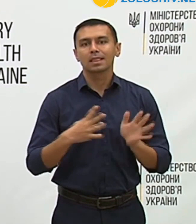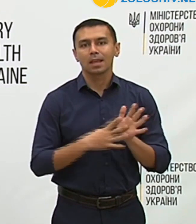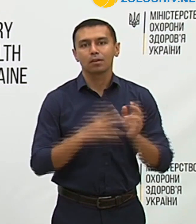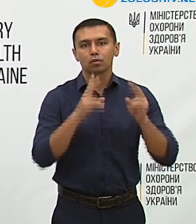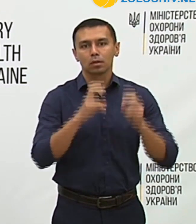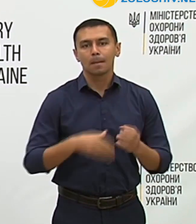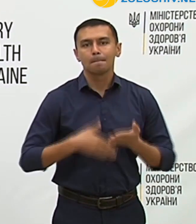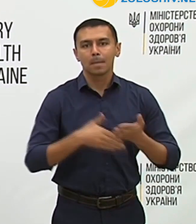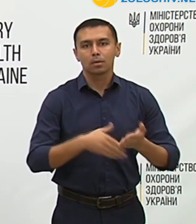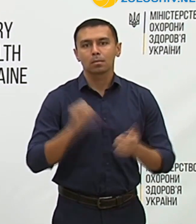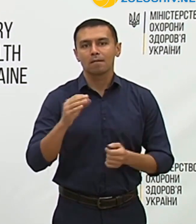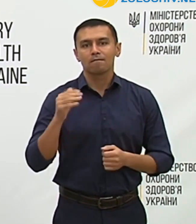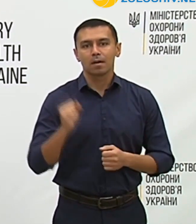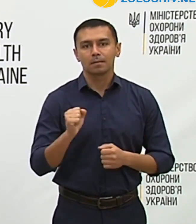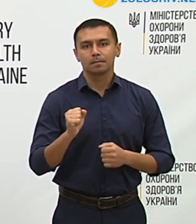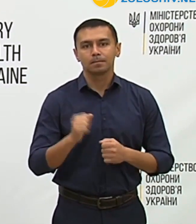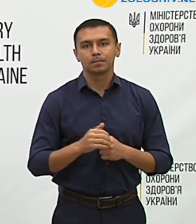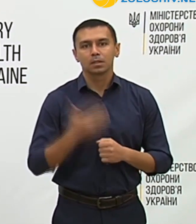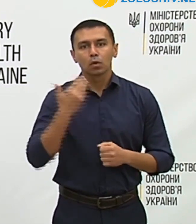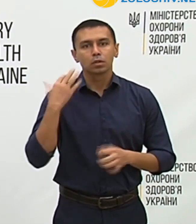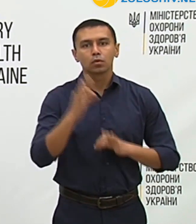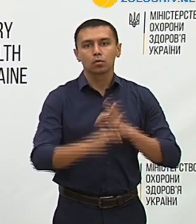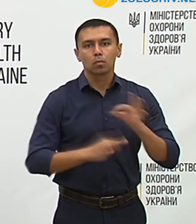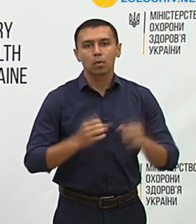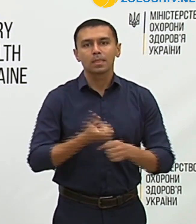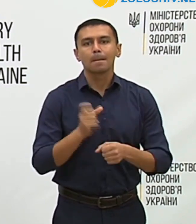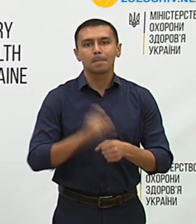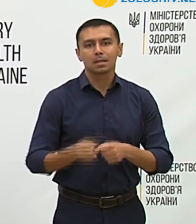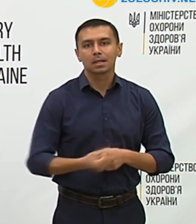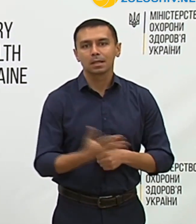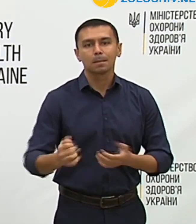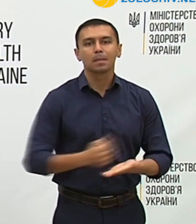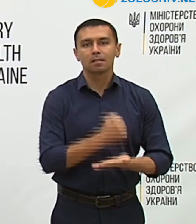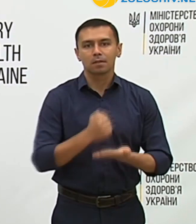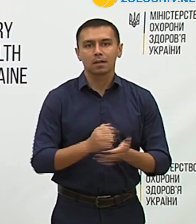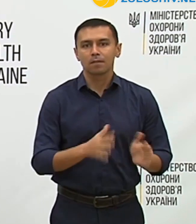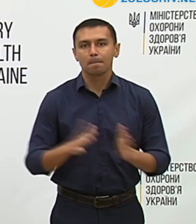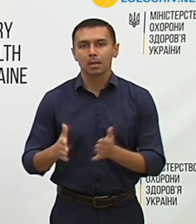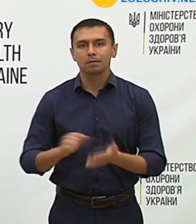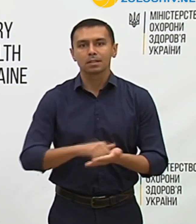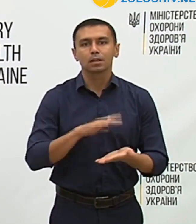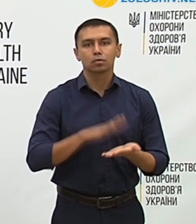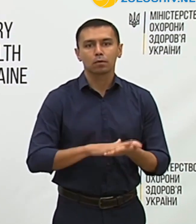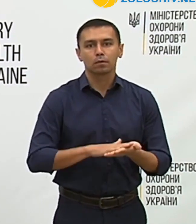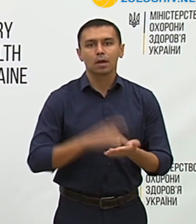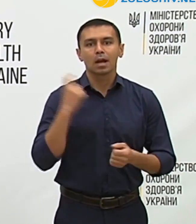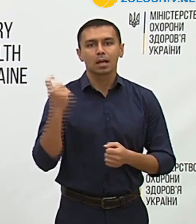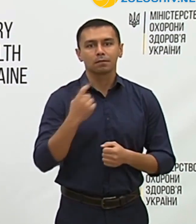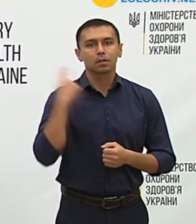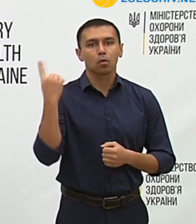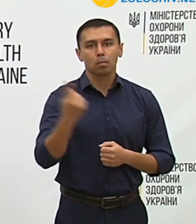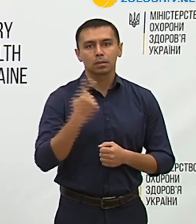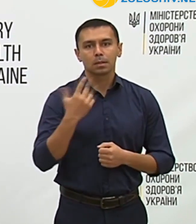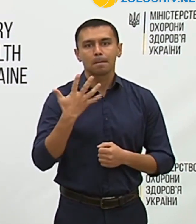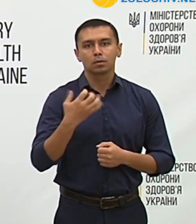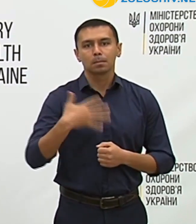23349 досліджень методом ФА. За останню добу найбільша кількість підтверджених випадків зареєстровано у Харківській